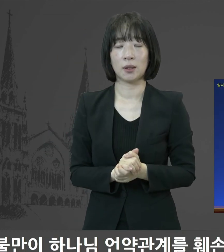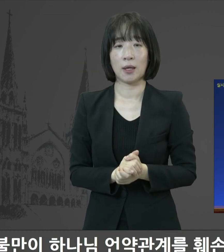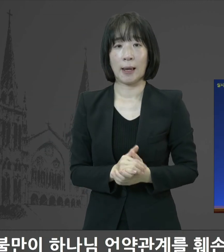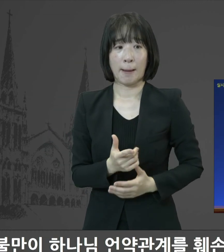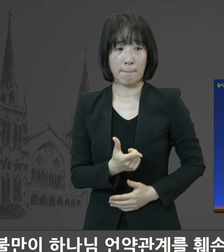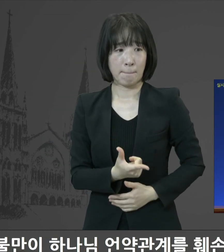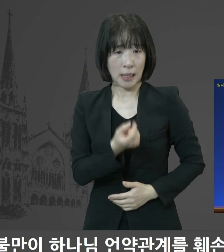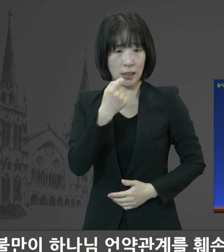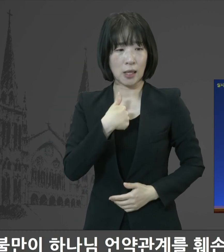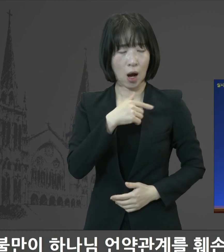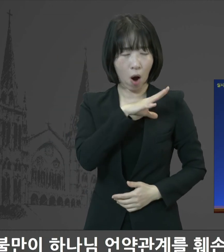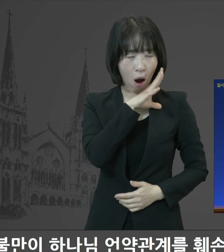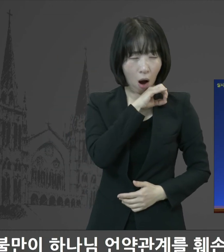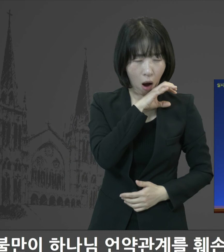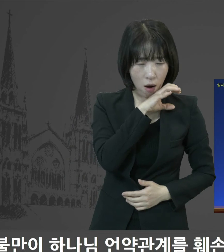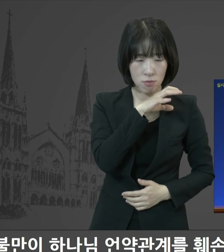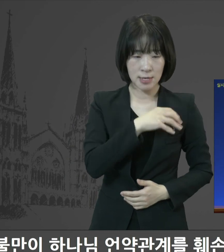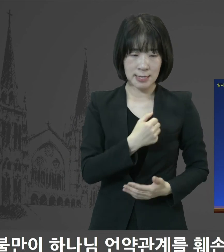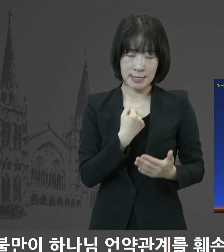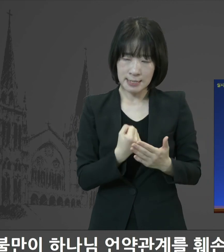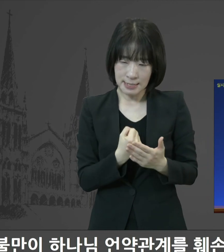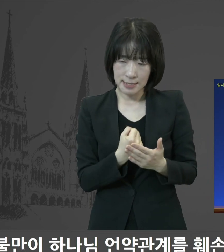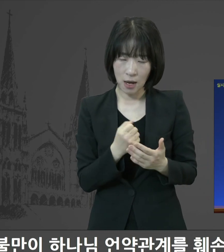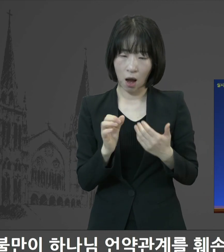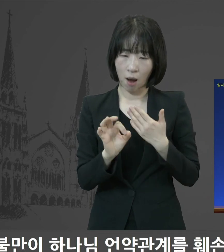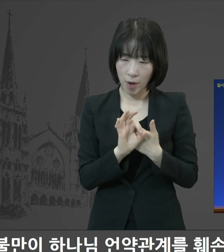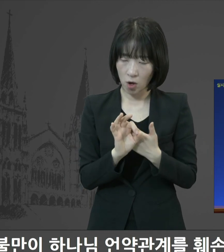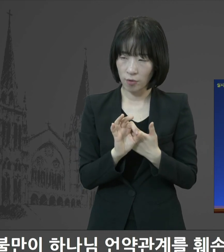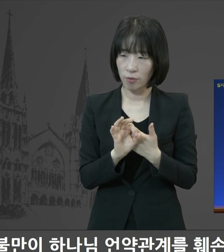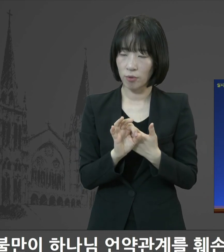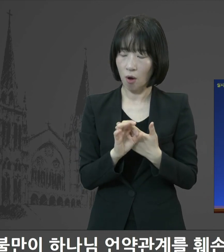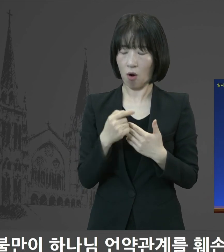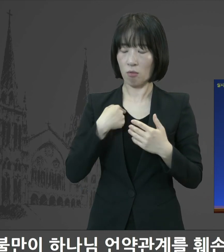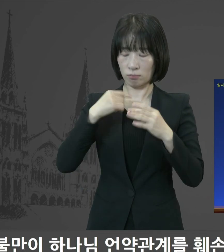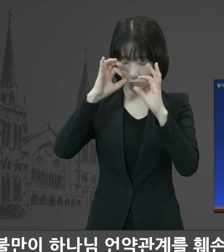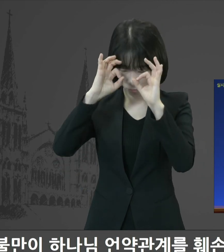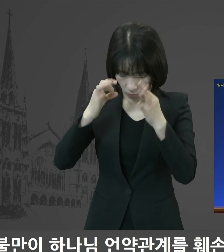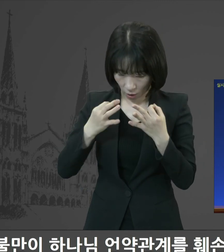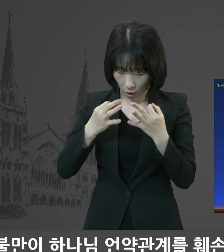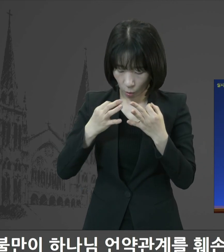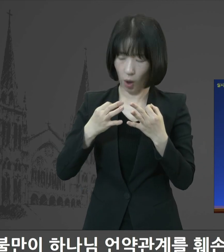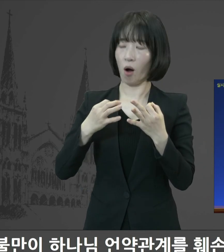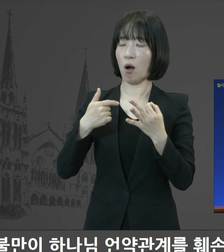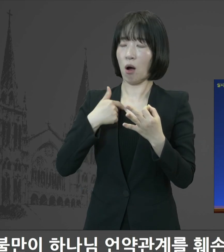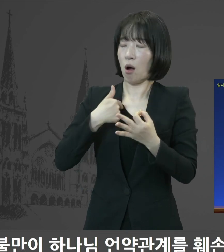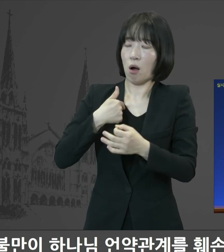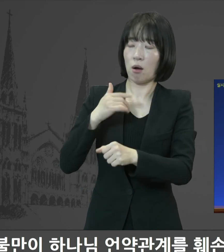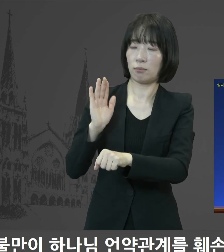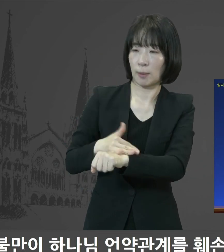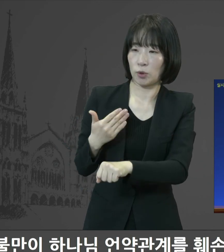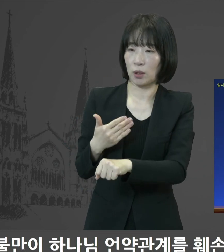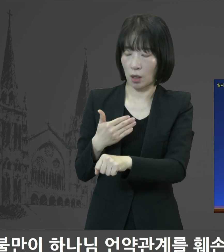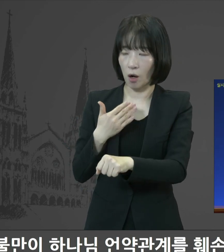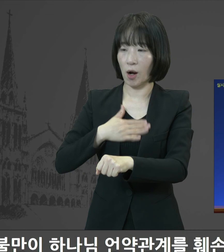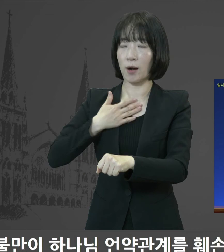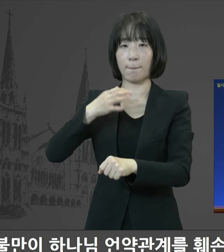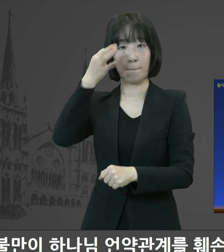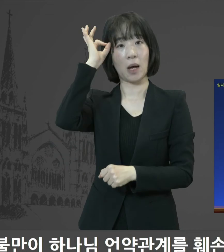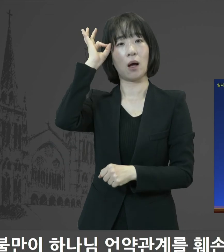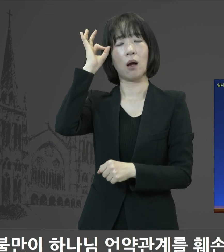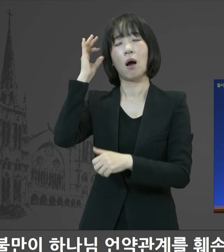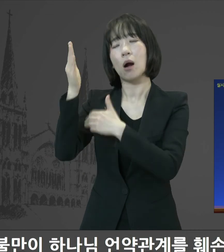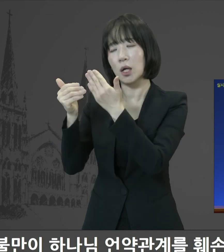원망과 불평스러운 상황이 생기면 주님 앞에 질문을 해야 되는 거죠. 주님, 이 문제를 어떻게 이기고 갈 수